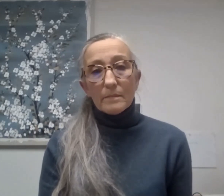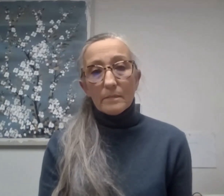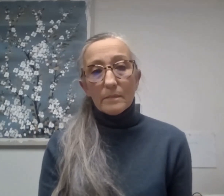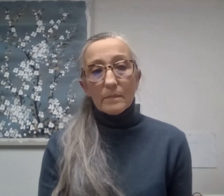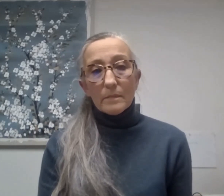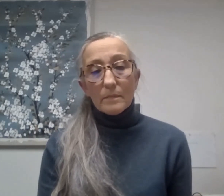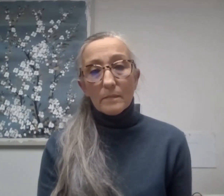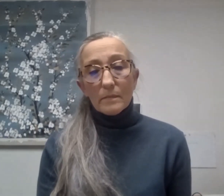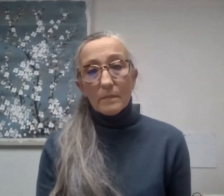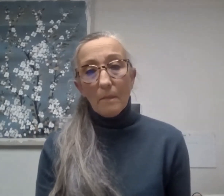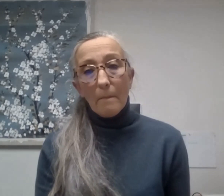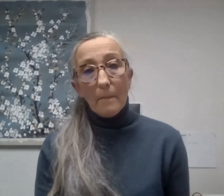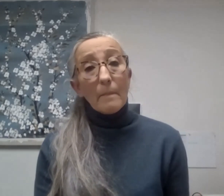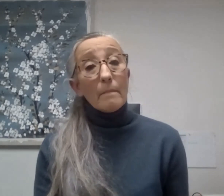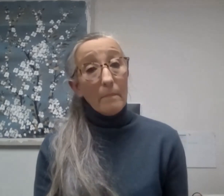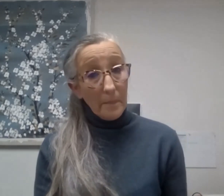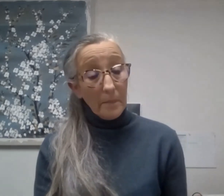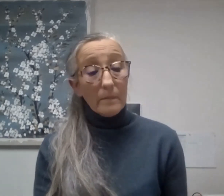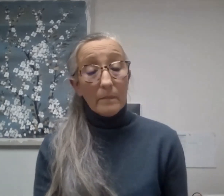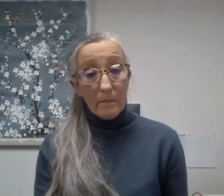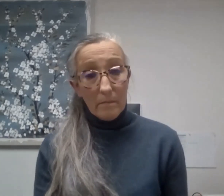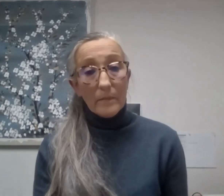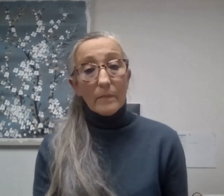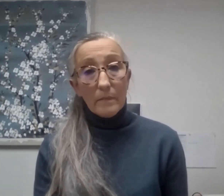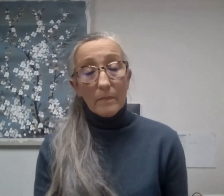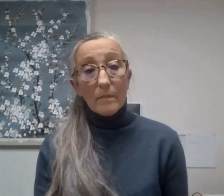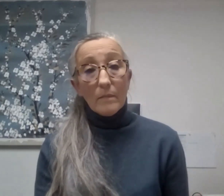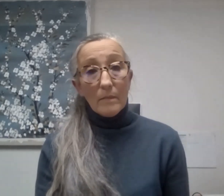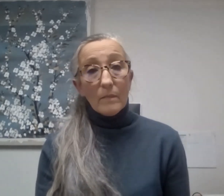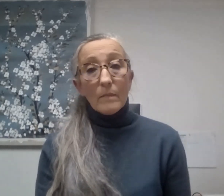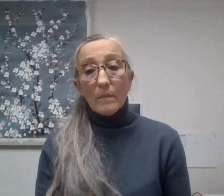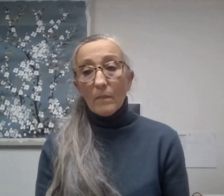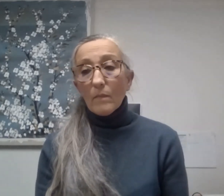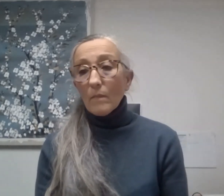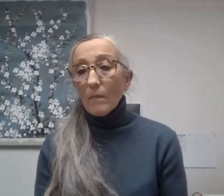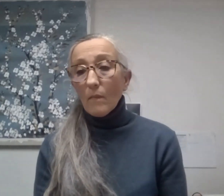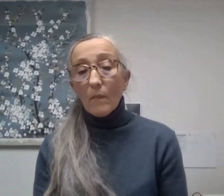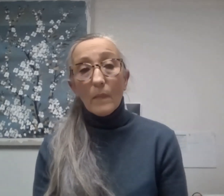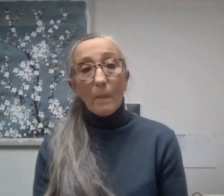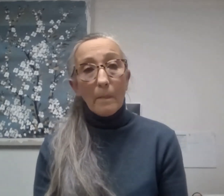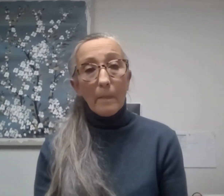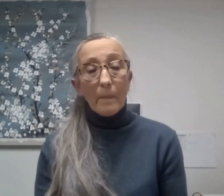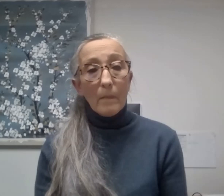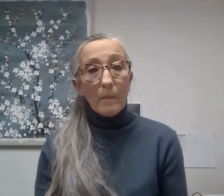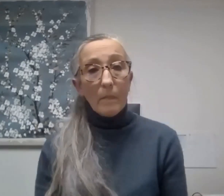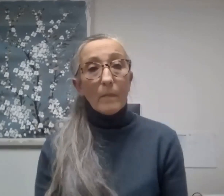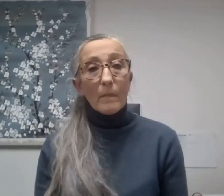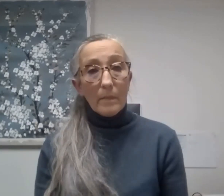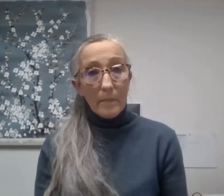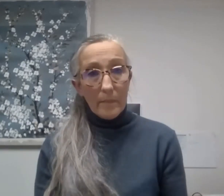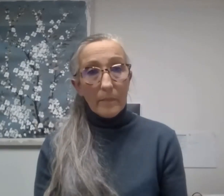également confrontée, affinée avec un comité consultatif qui notamment a été constitué d'experts